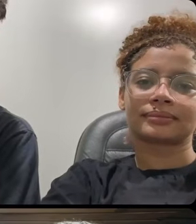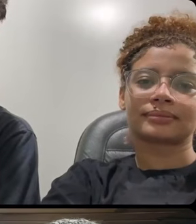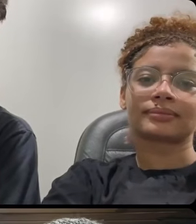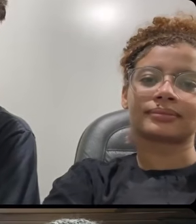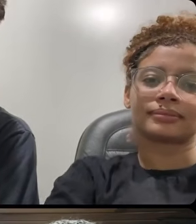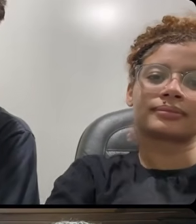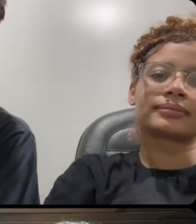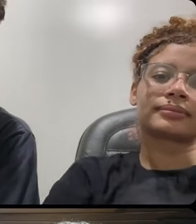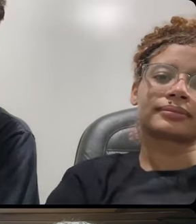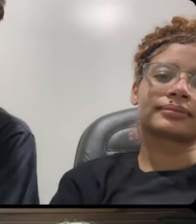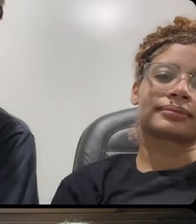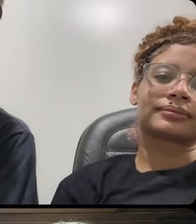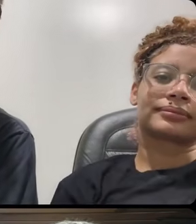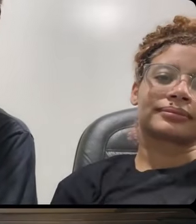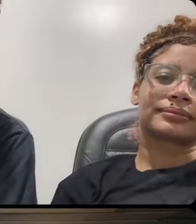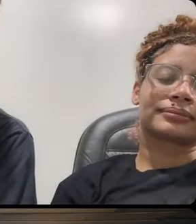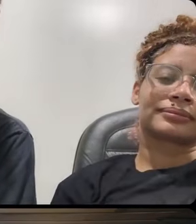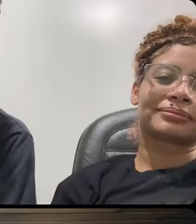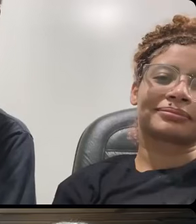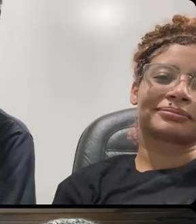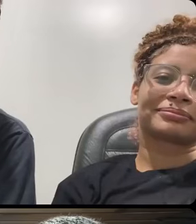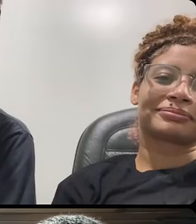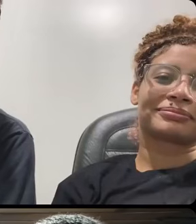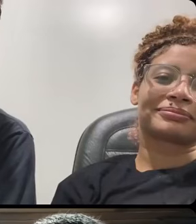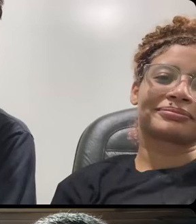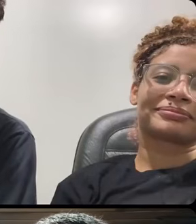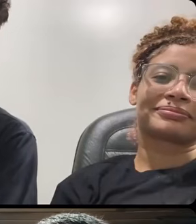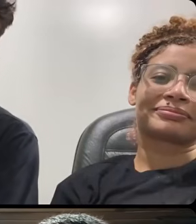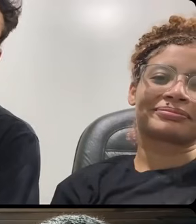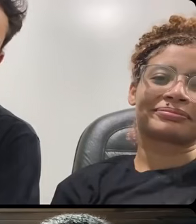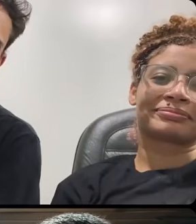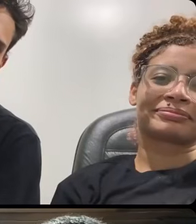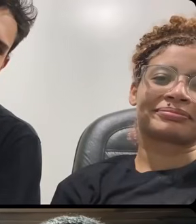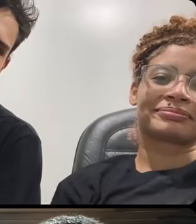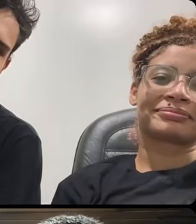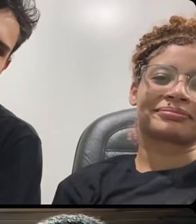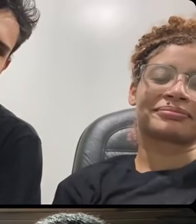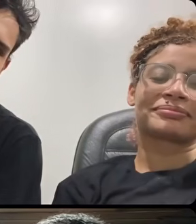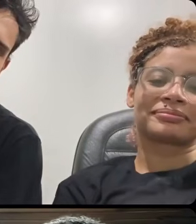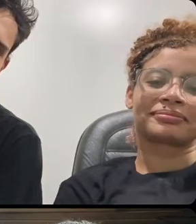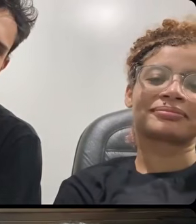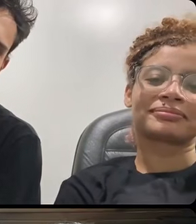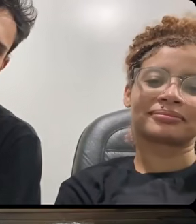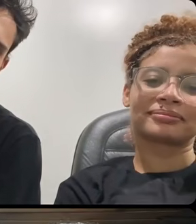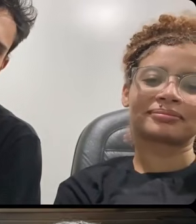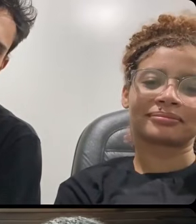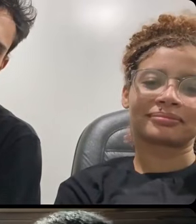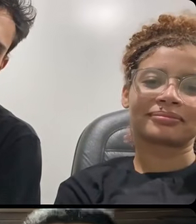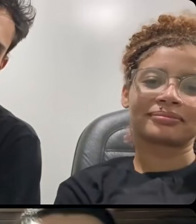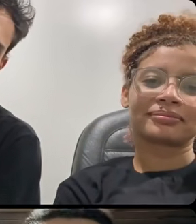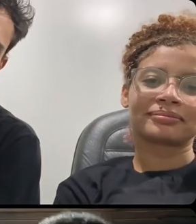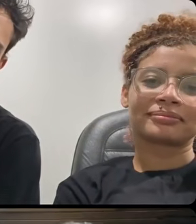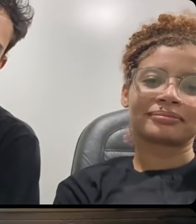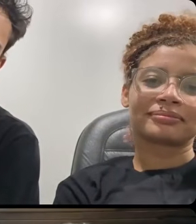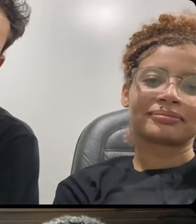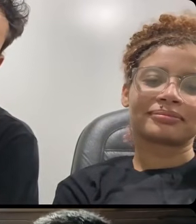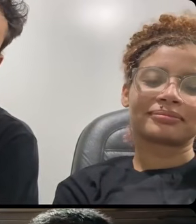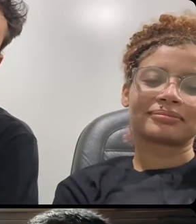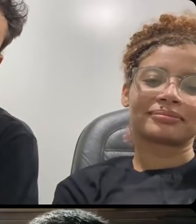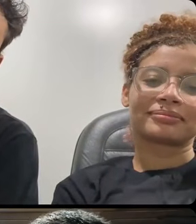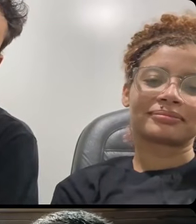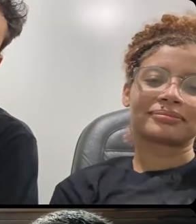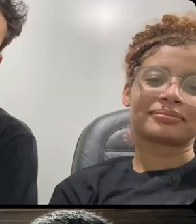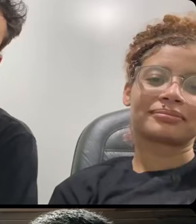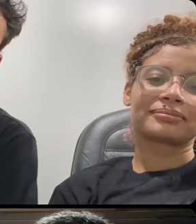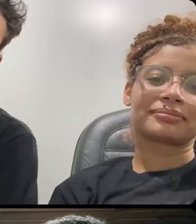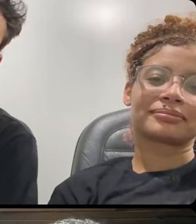live aqui. E nós vamos ter esse bate-papo aí, abençoado por Deus. E que maravilha, né? Não desistimos, não é fácil, mas